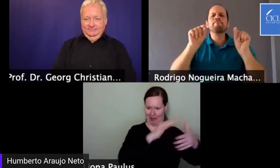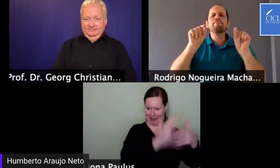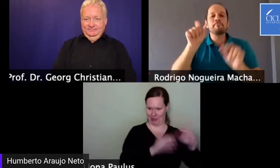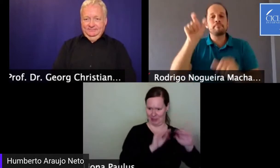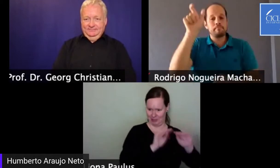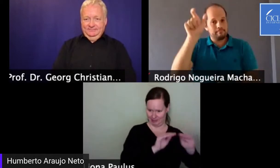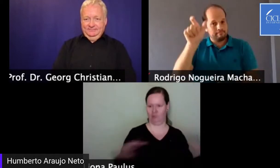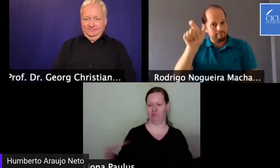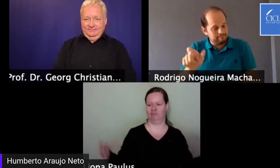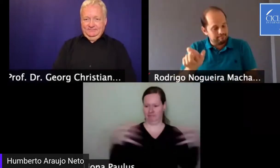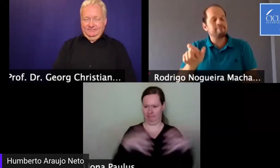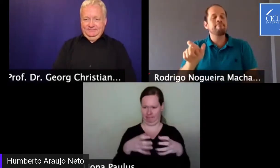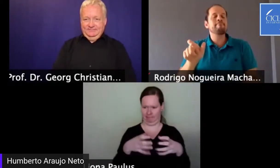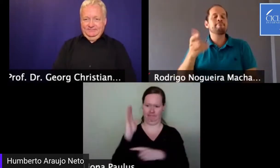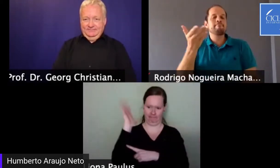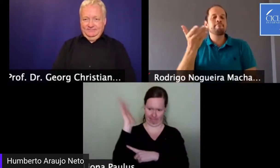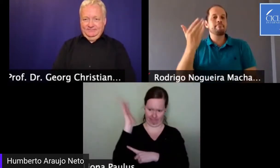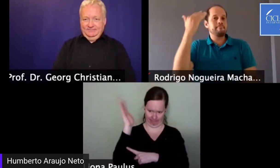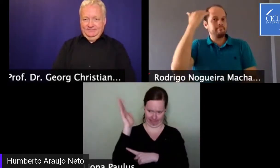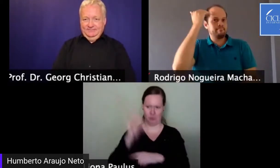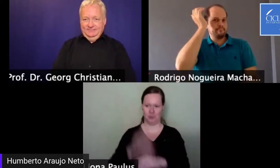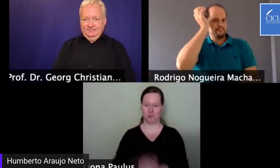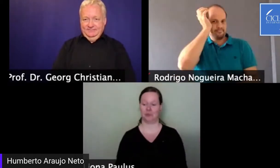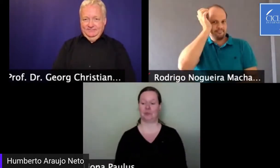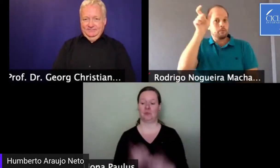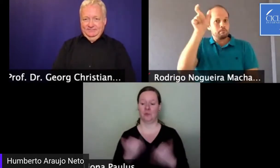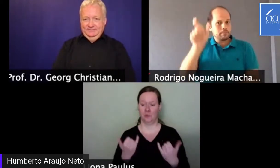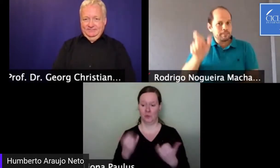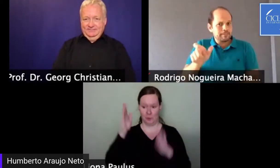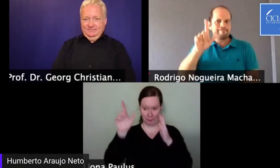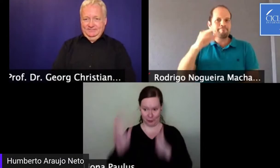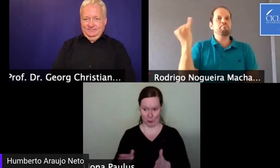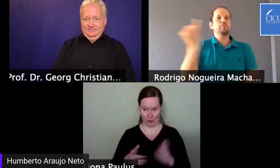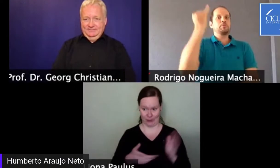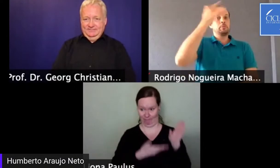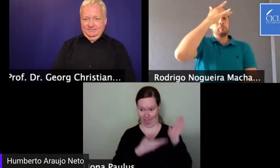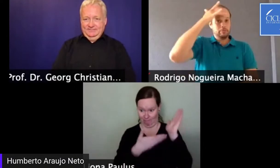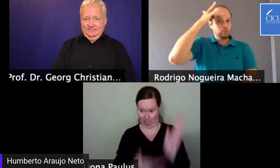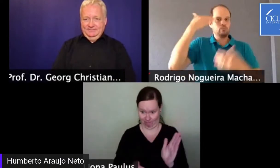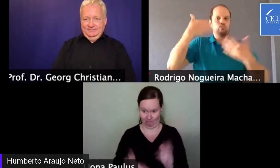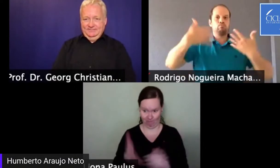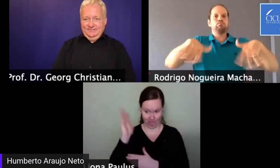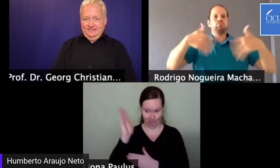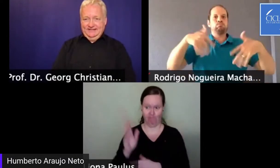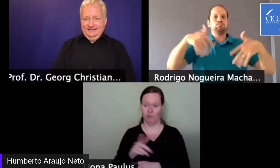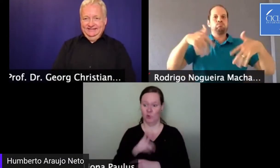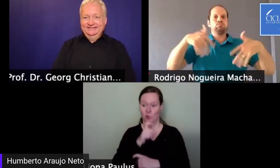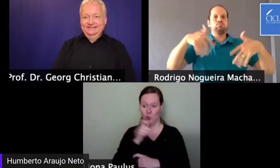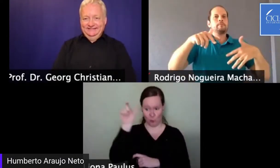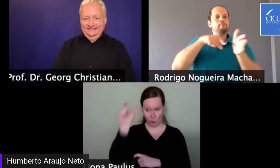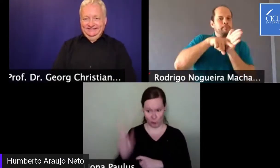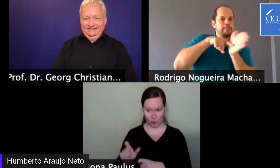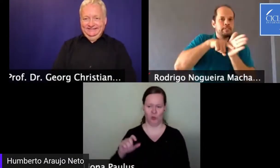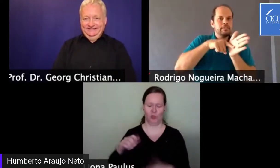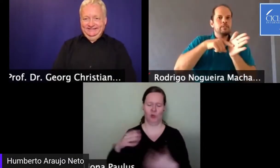Linguística e Literatura da Universidade Federal de Alagoas. Agora, a gente vai apresentar para vocês o professor Christian.